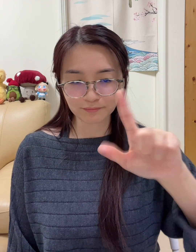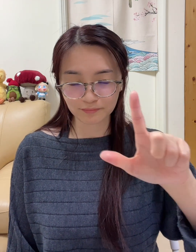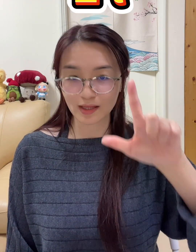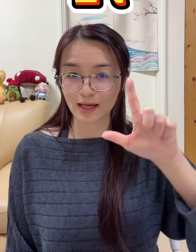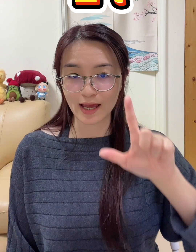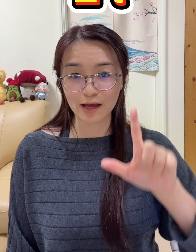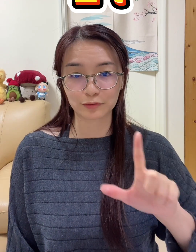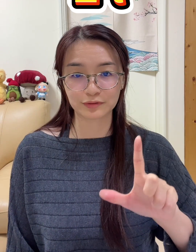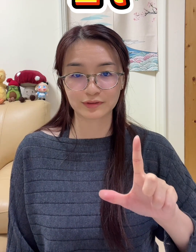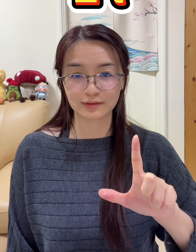L